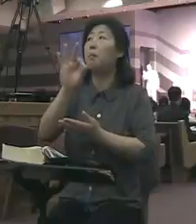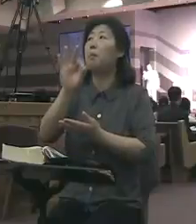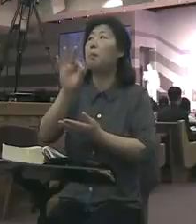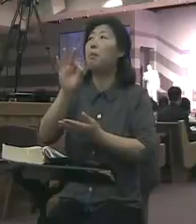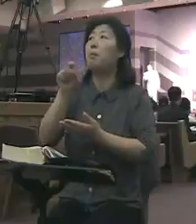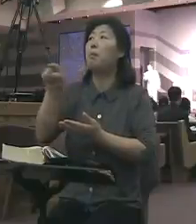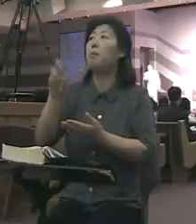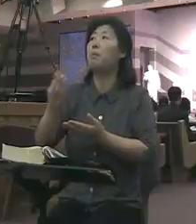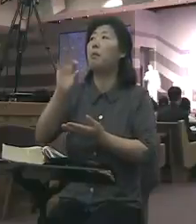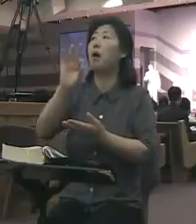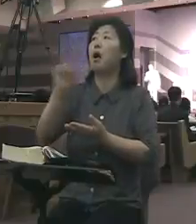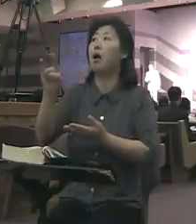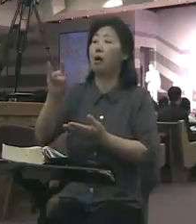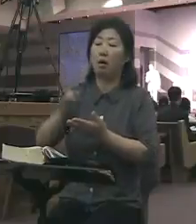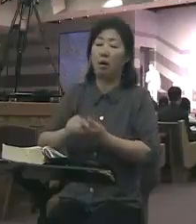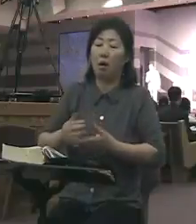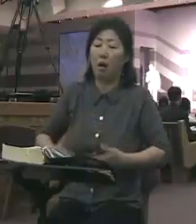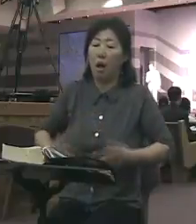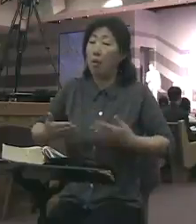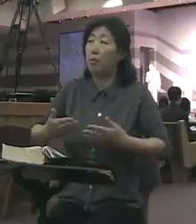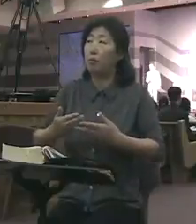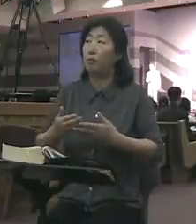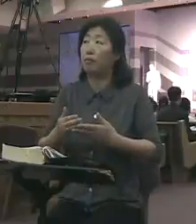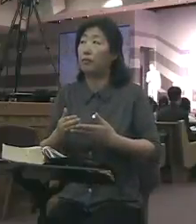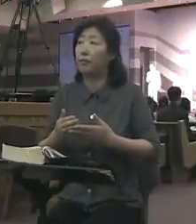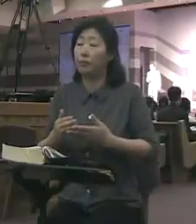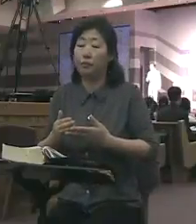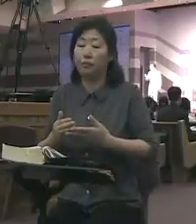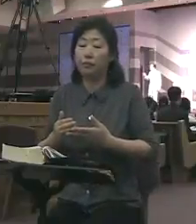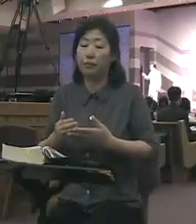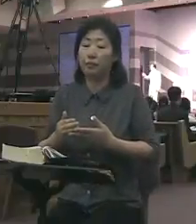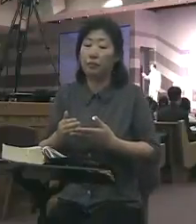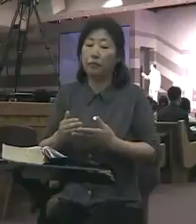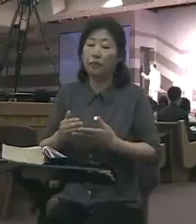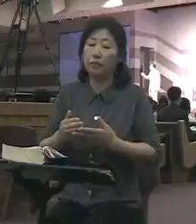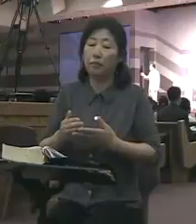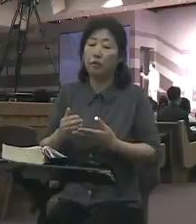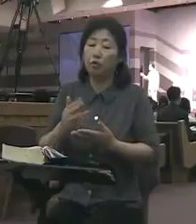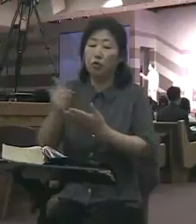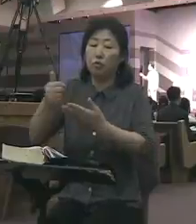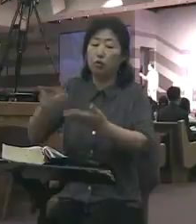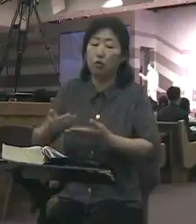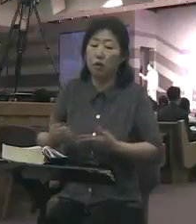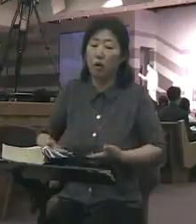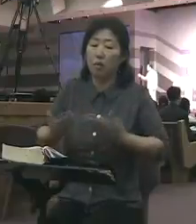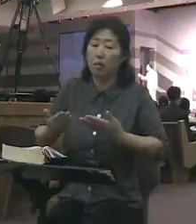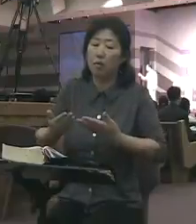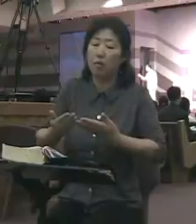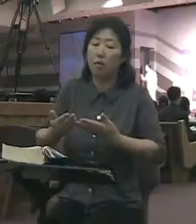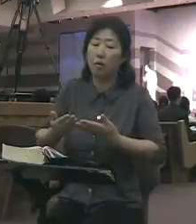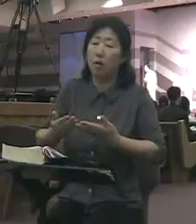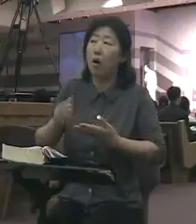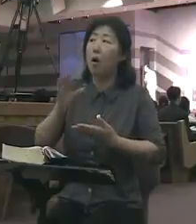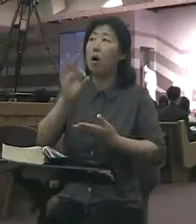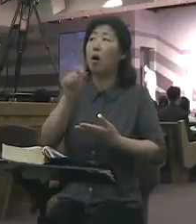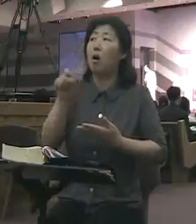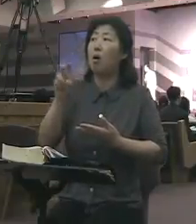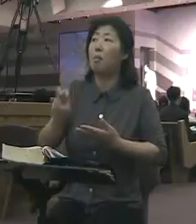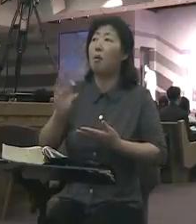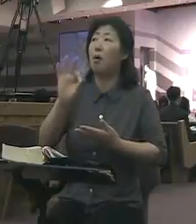가볍기 때문이라고 말씀을 하십니다. 여러분, 멍에라는 것이 무겁고 부담스러운 것입니다.